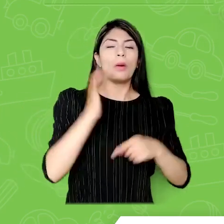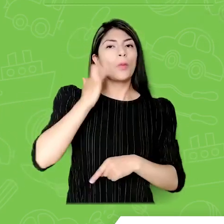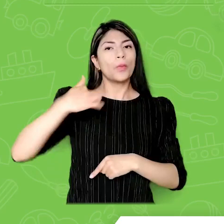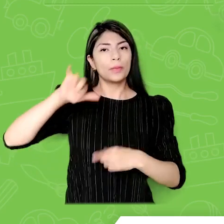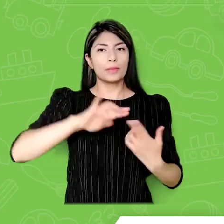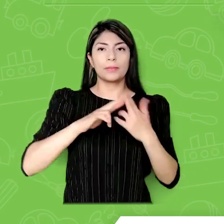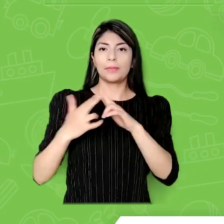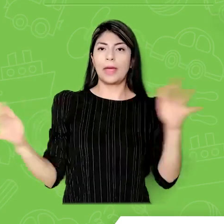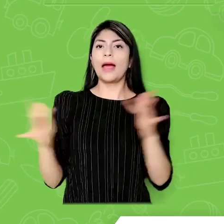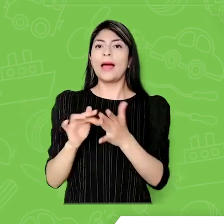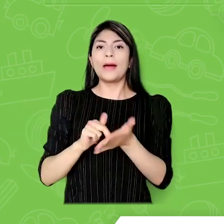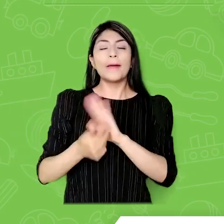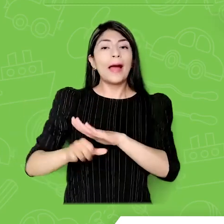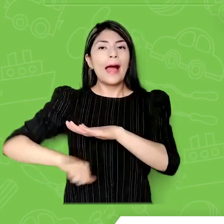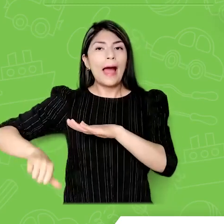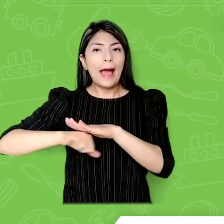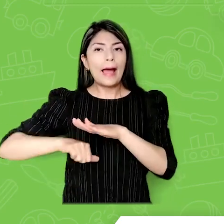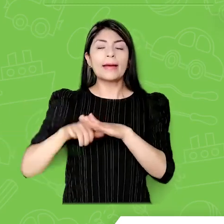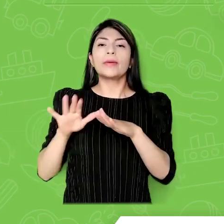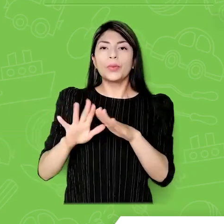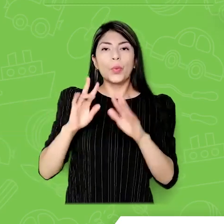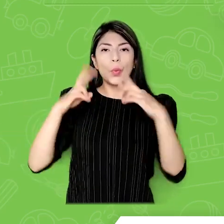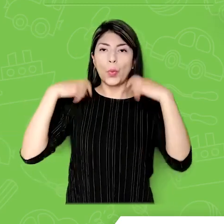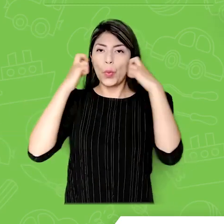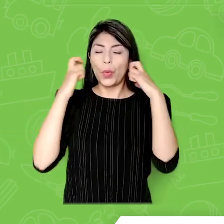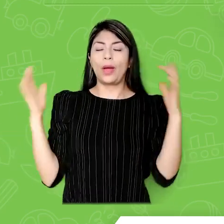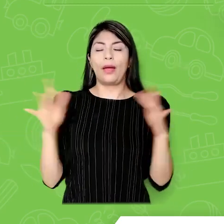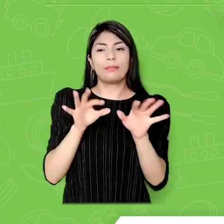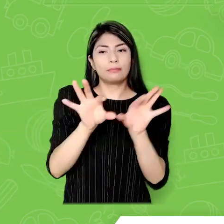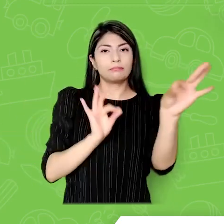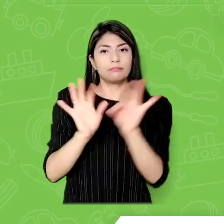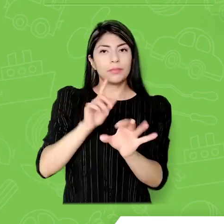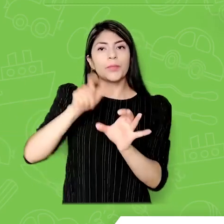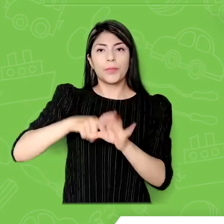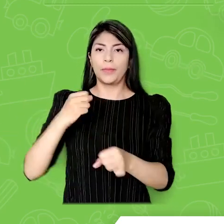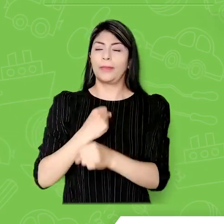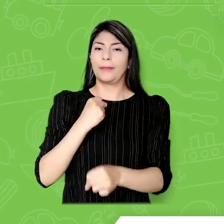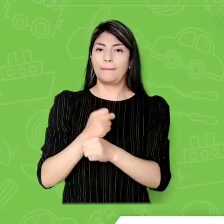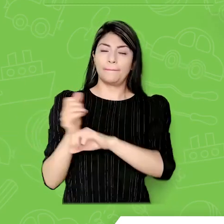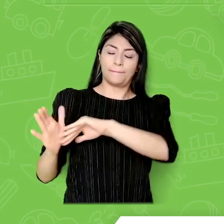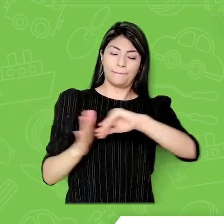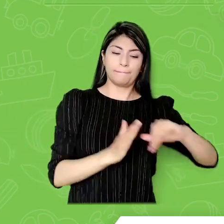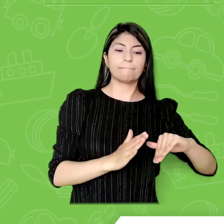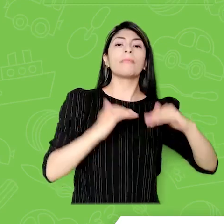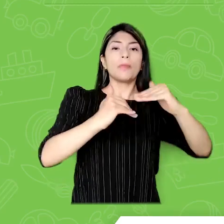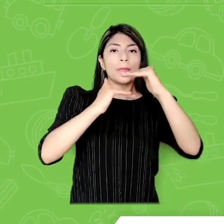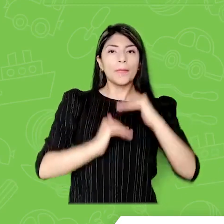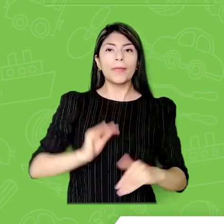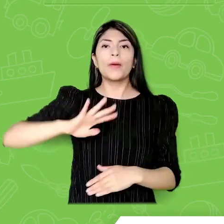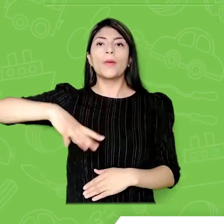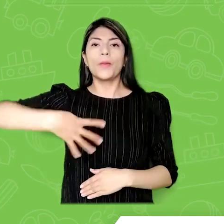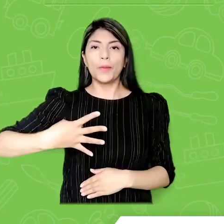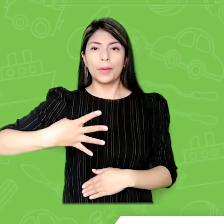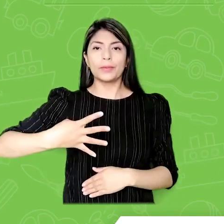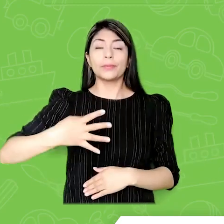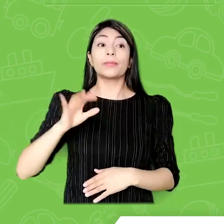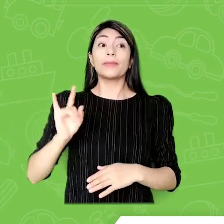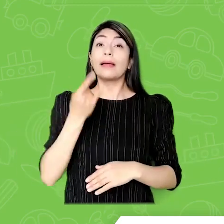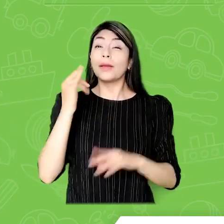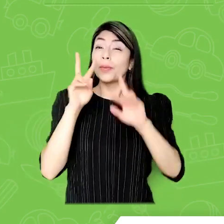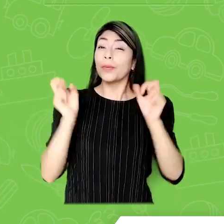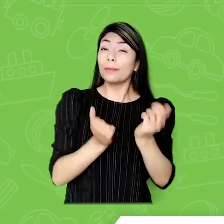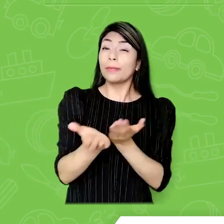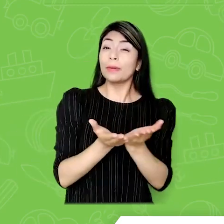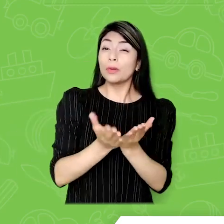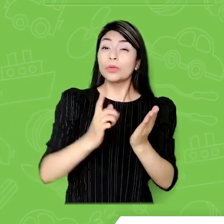conocimiento del empleo público. Parágrafo 4. Para el caso del servicio en consultorios jurídicos, la